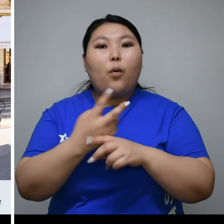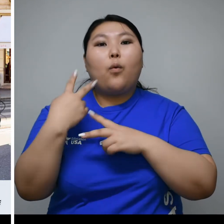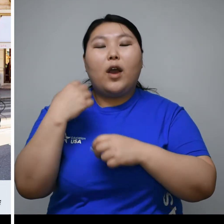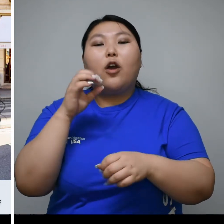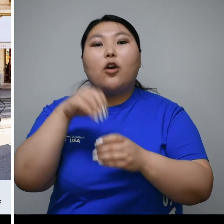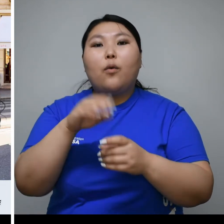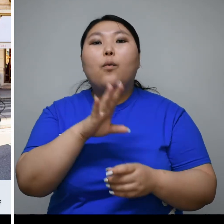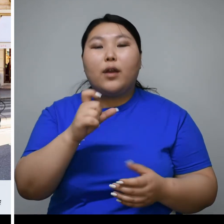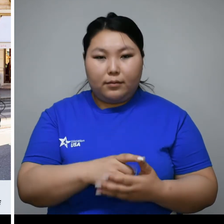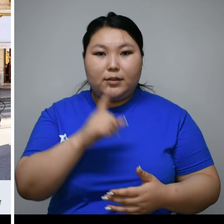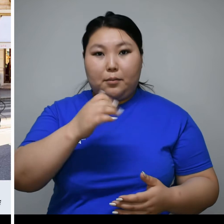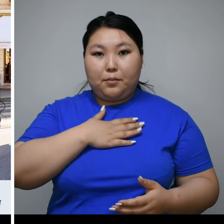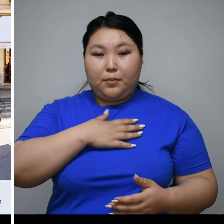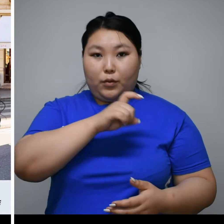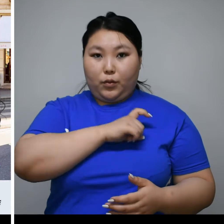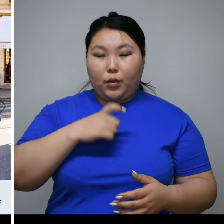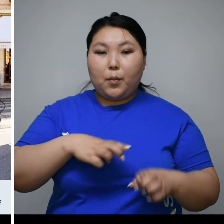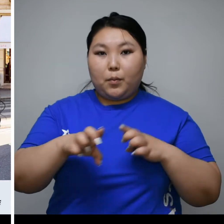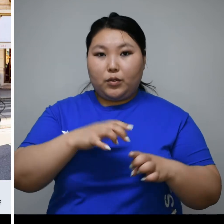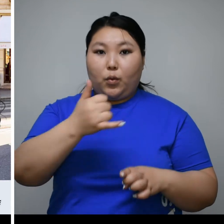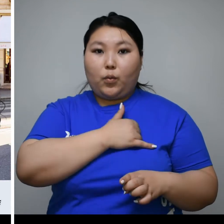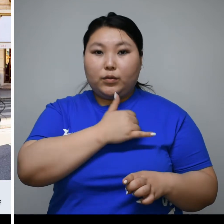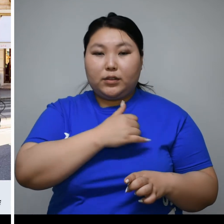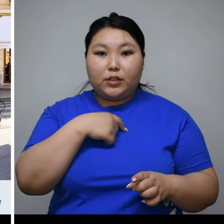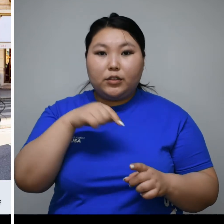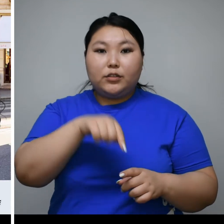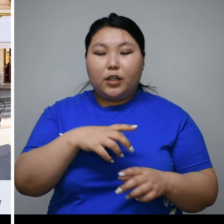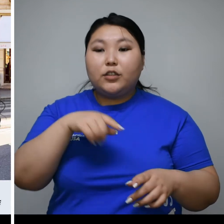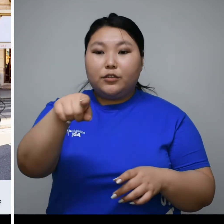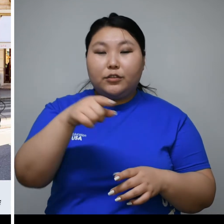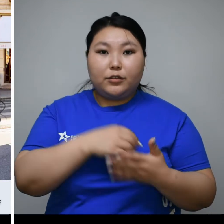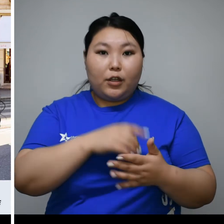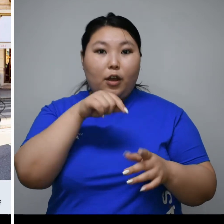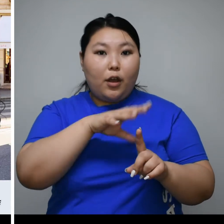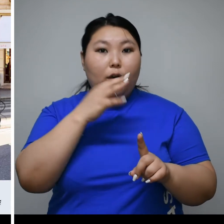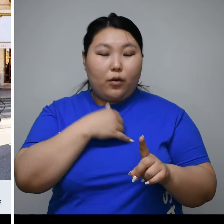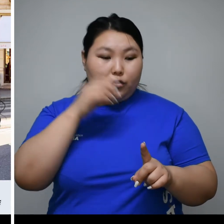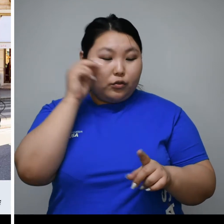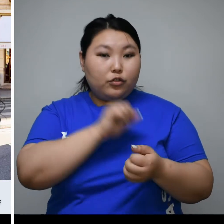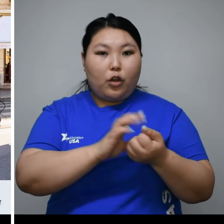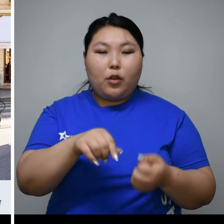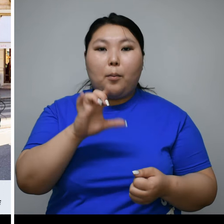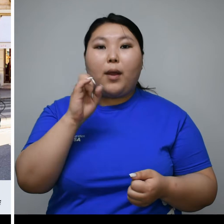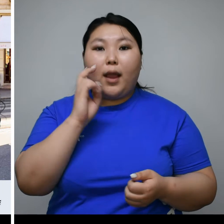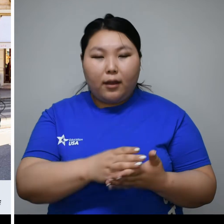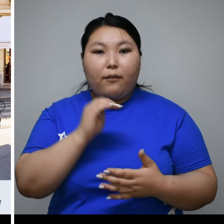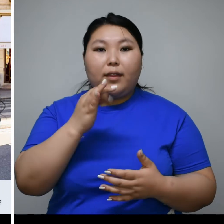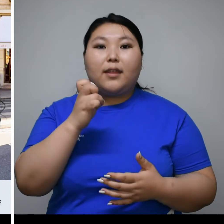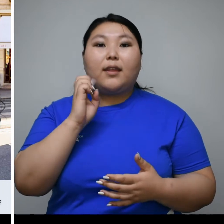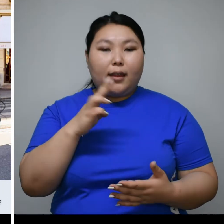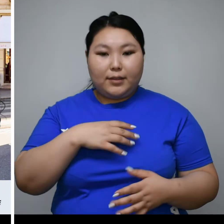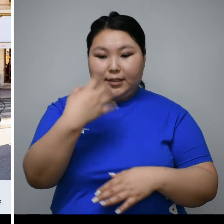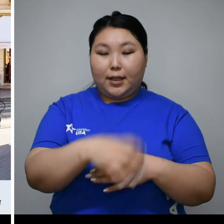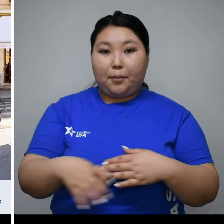юм бэ? За, миний хувьд болохоор бизнесийн удирдлагын чиглэлээр сурч төгсчхөөд одоо банк болон